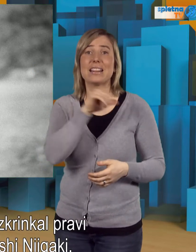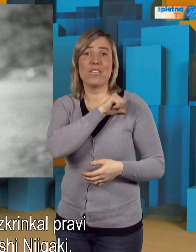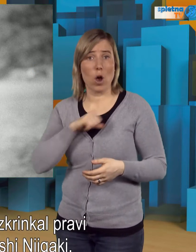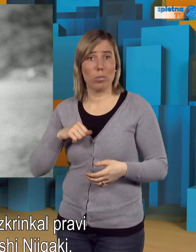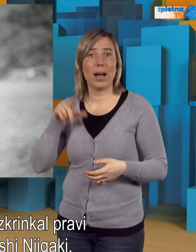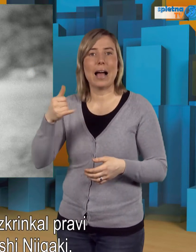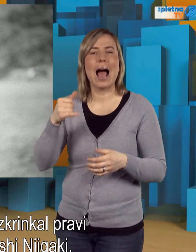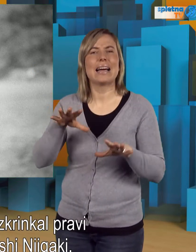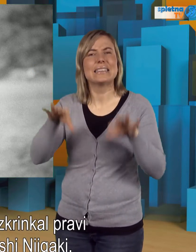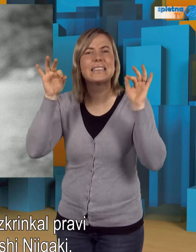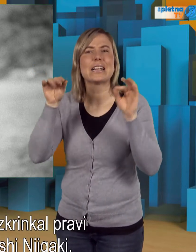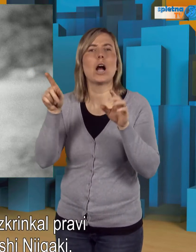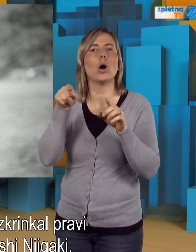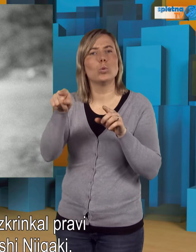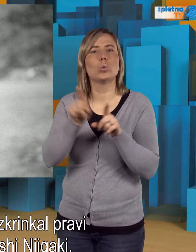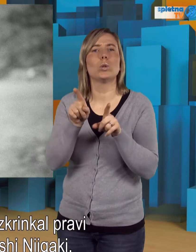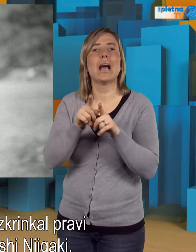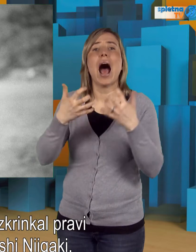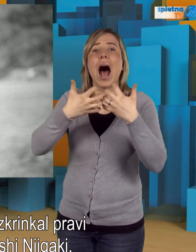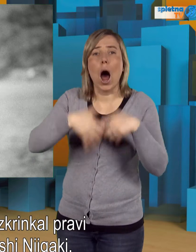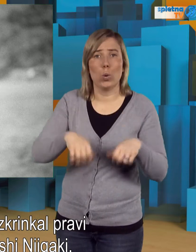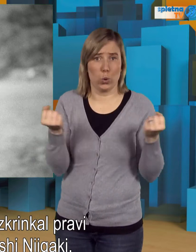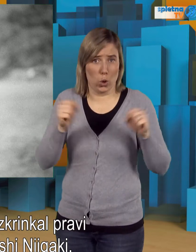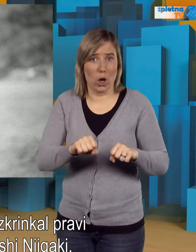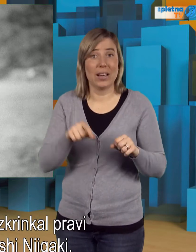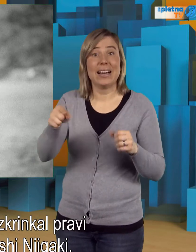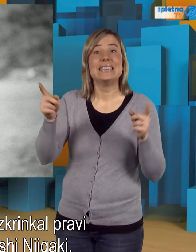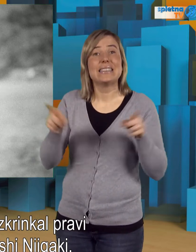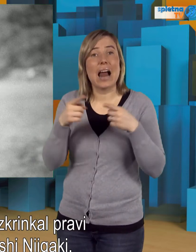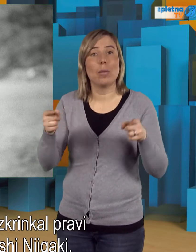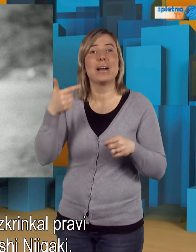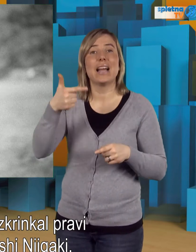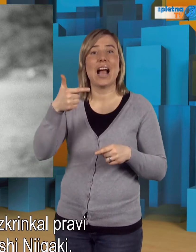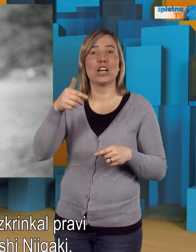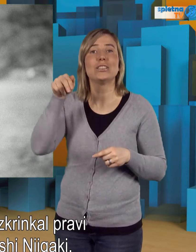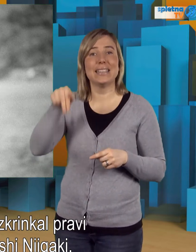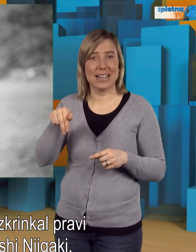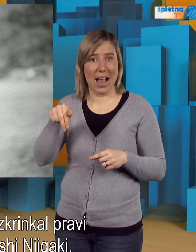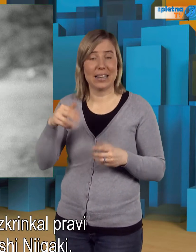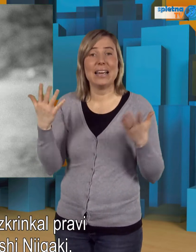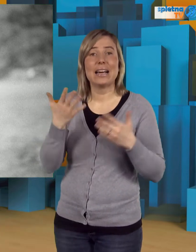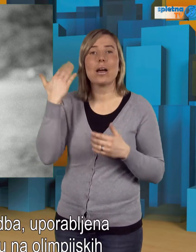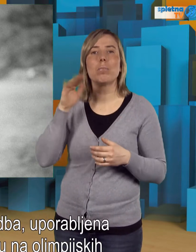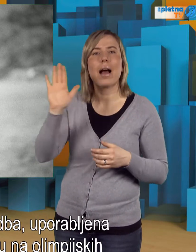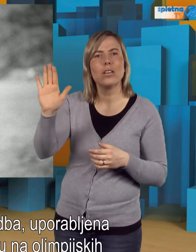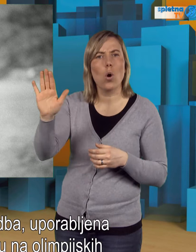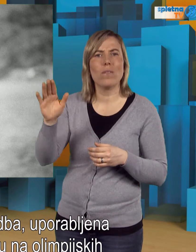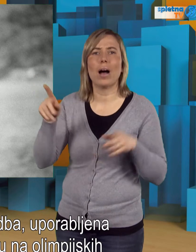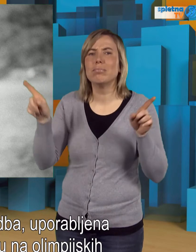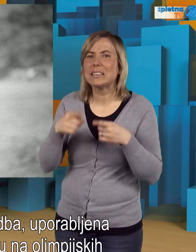5. februarja ga je razkrinkal pravi avtor skladb Takashi Nigaki, ker je bila njegova skladba